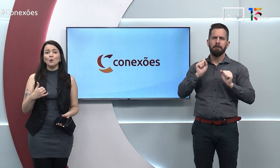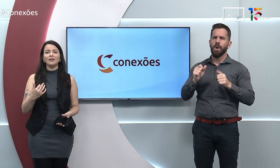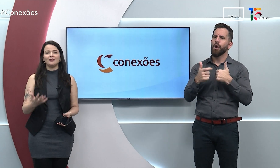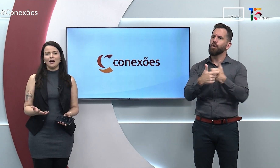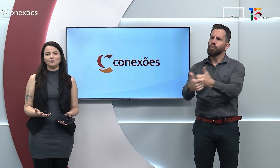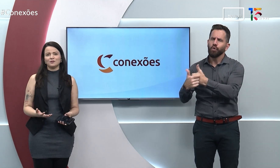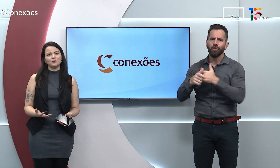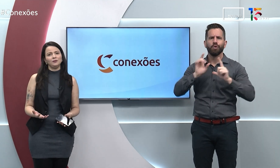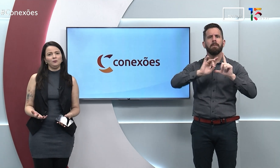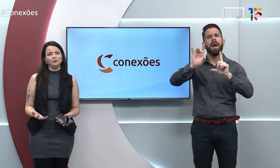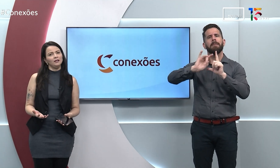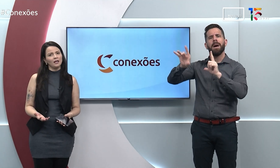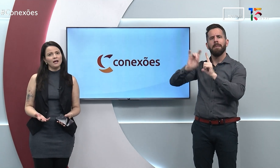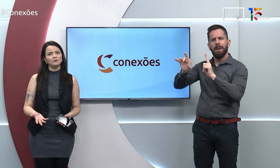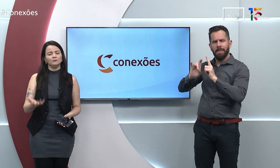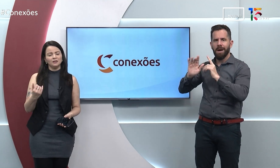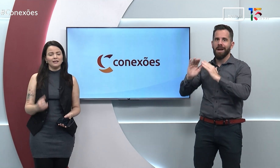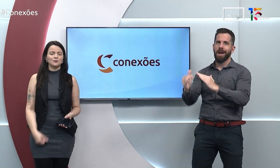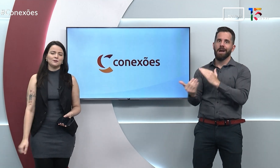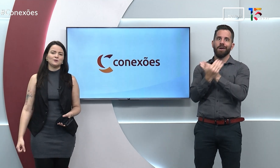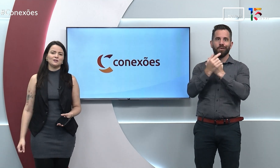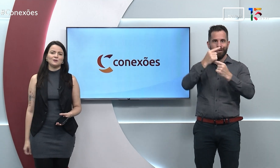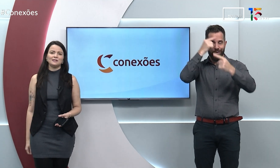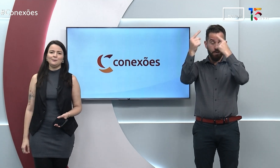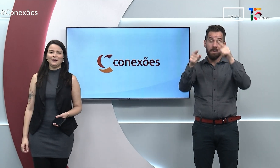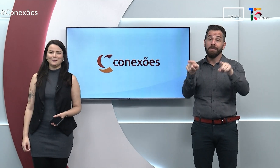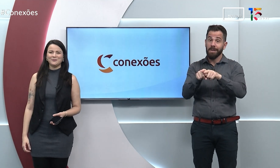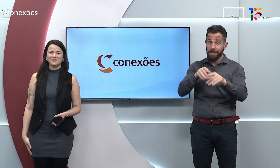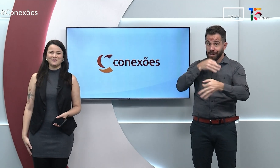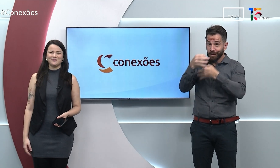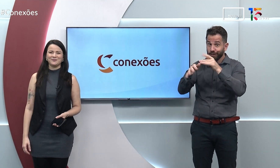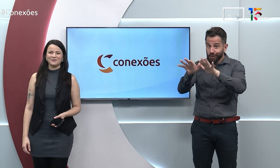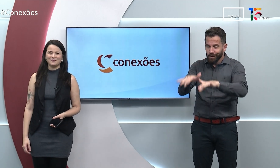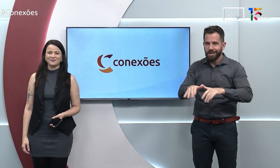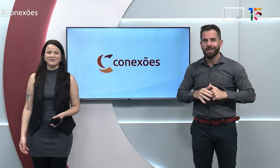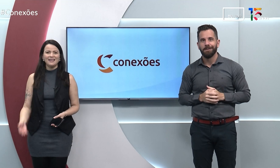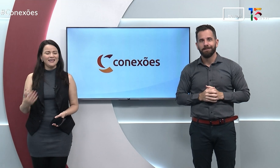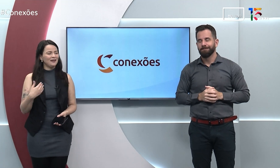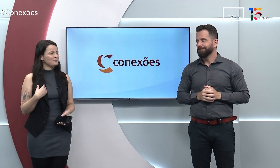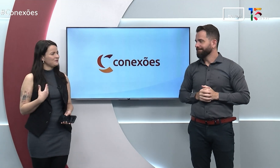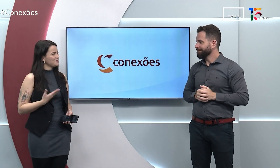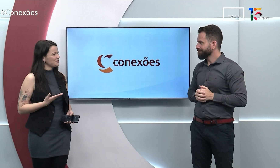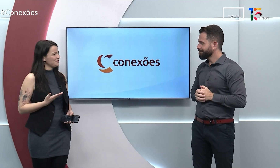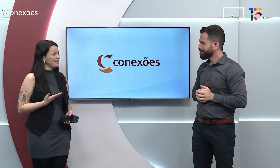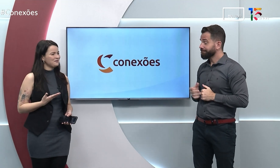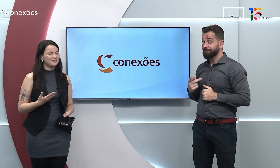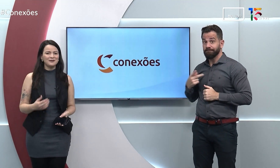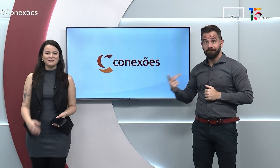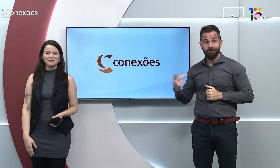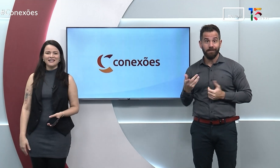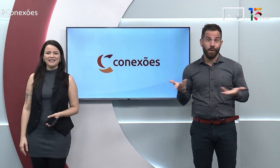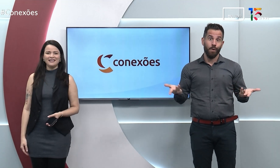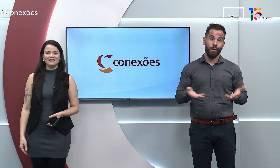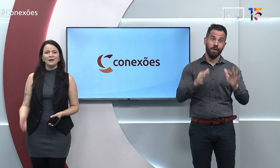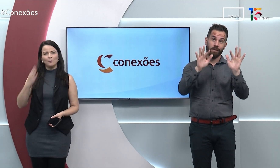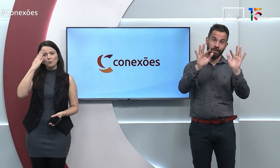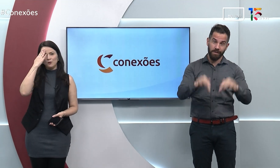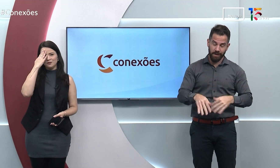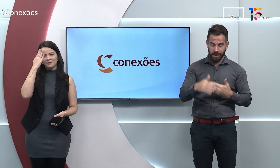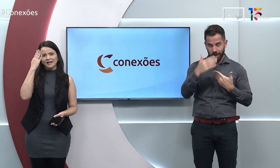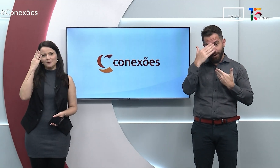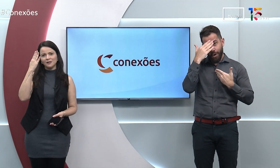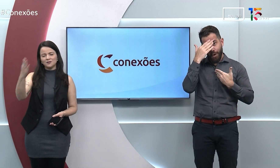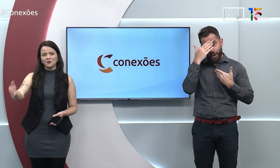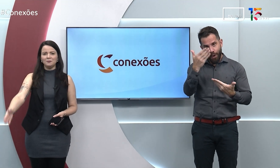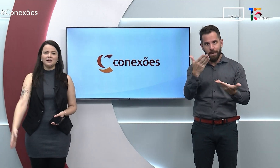compartilhar, comentar o nosso conteúdo e, claro, mandar suas sugestões também. Eu e o professor Diego ficamos por aqui.